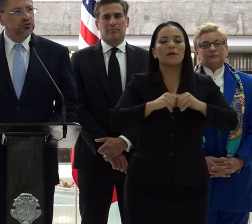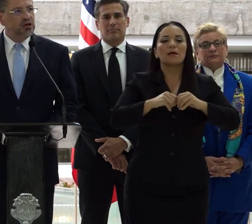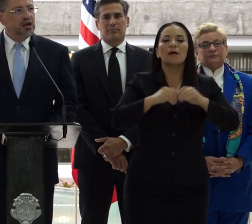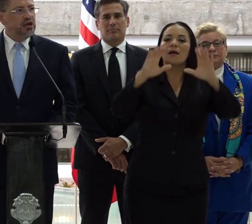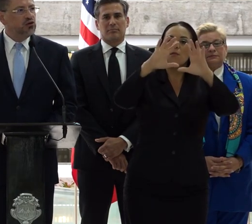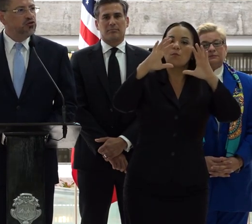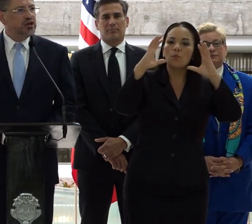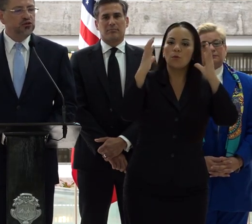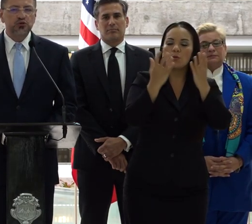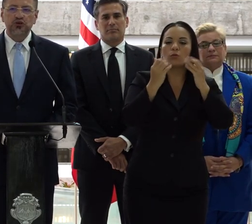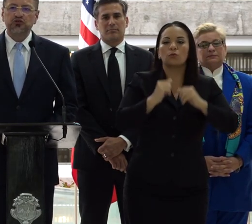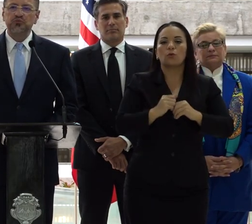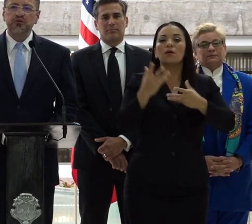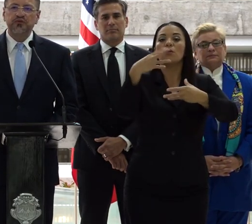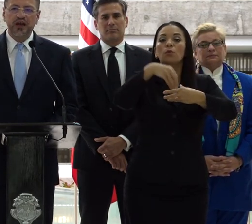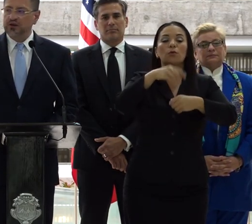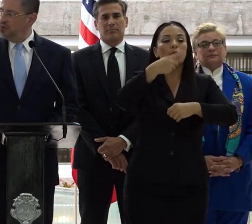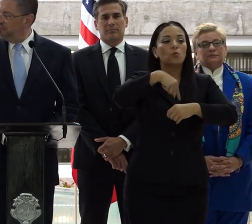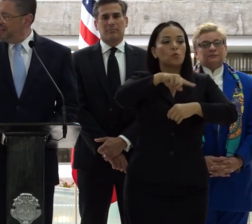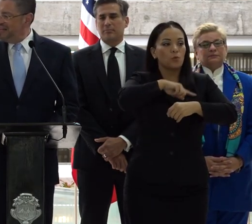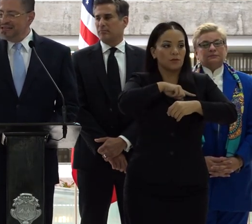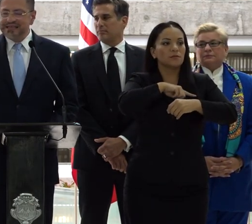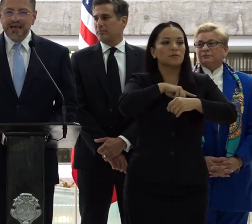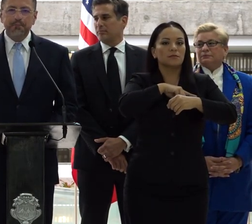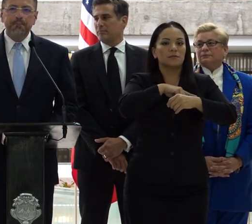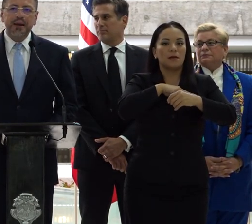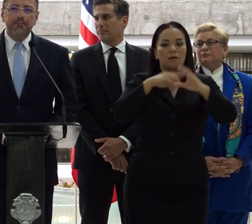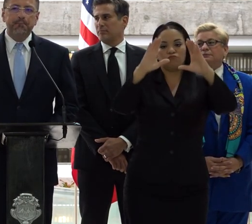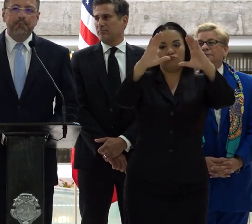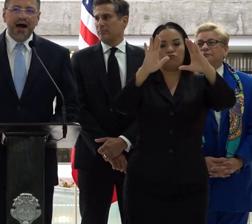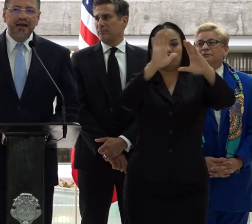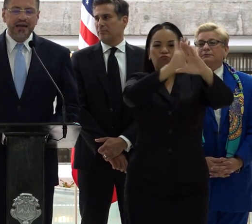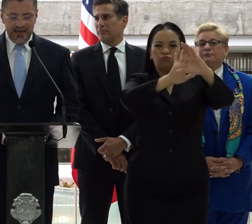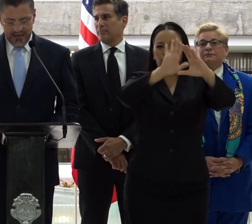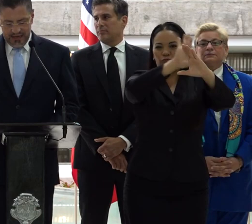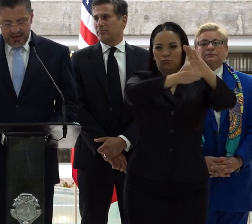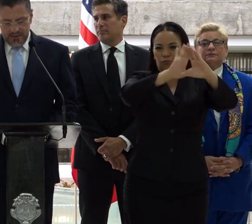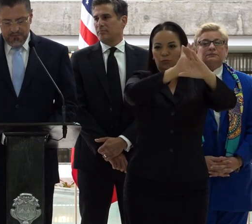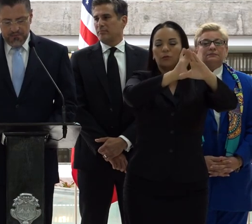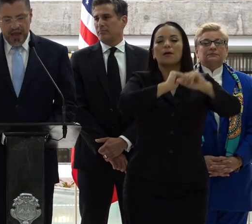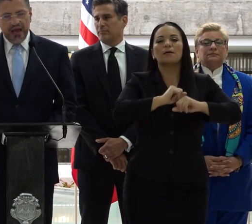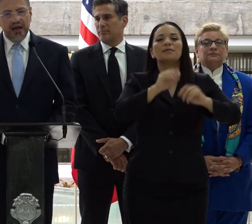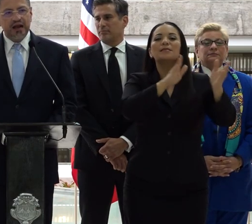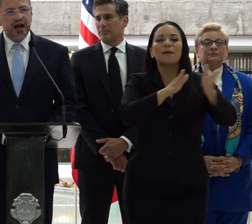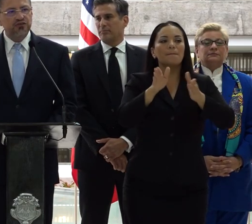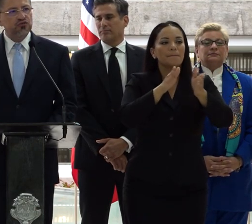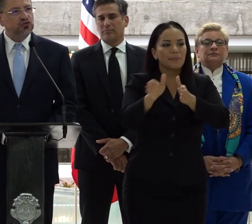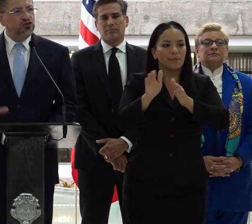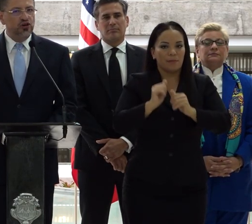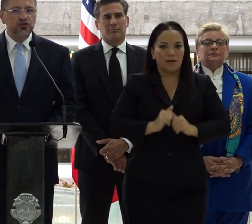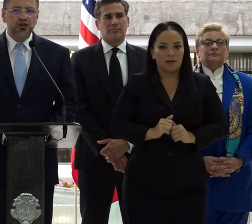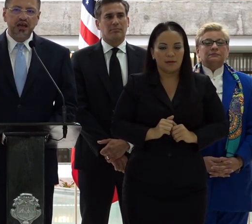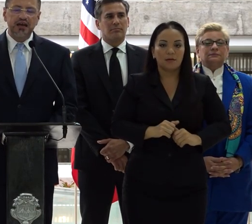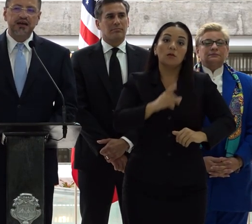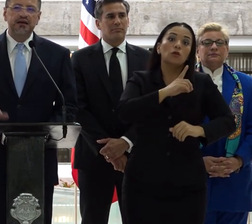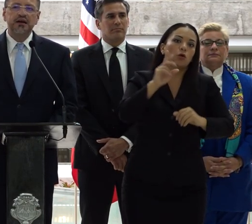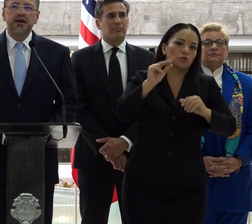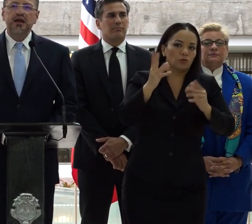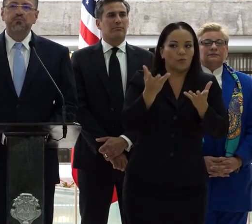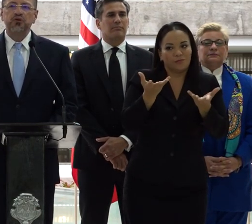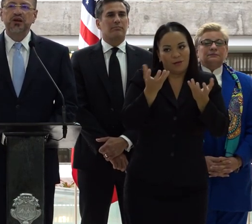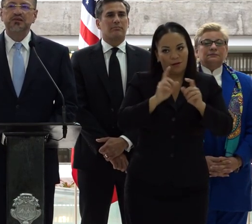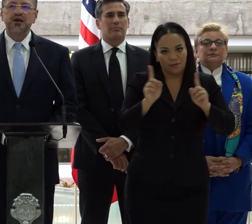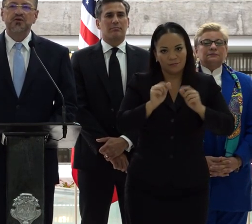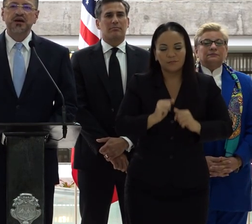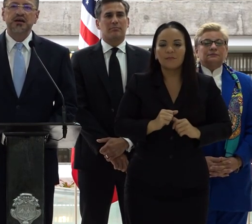mundo, incluyendo nuestro hemisferio, se prepare en el caso, Dios no quiera,